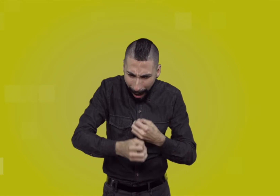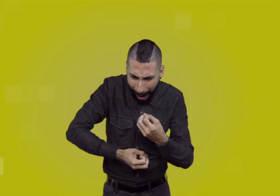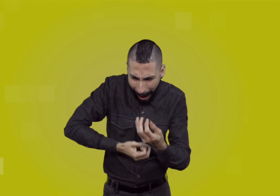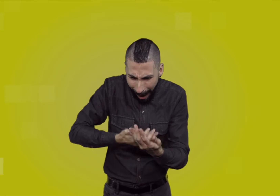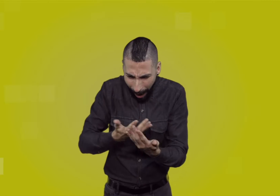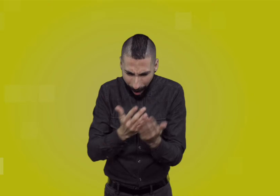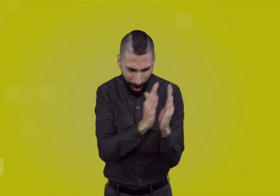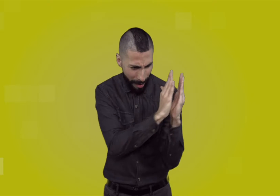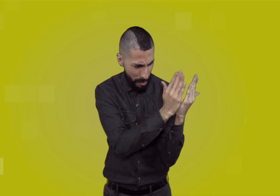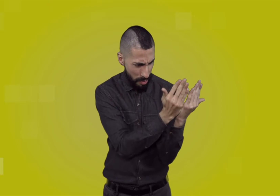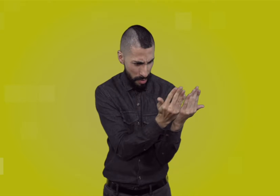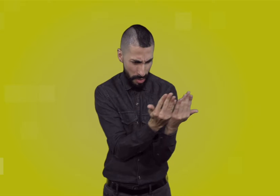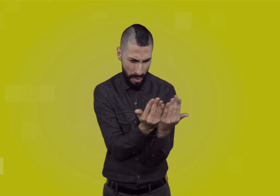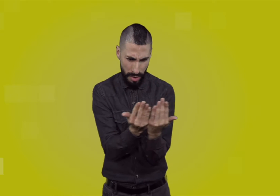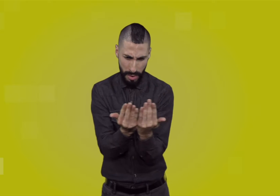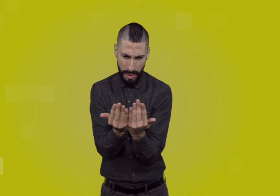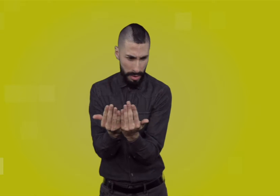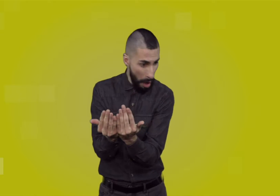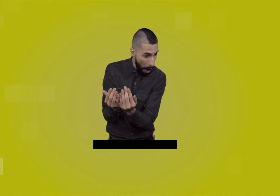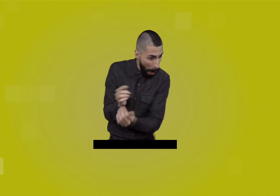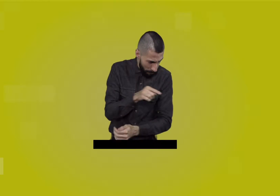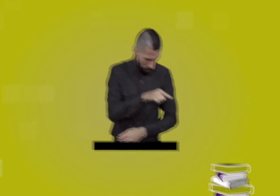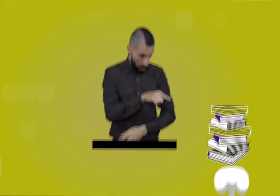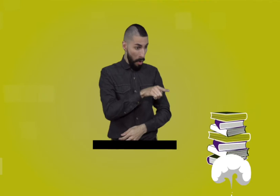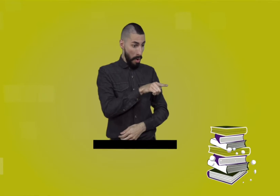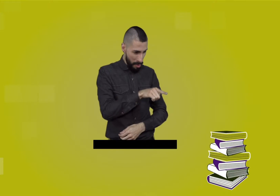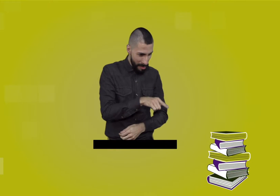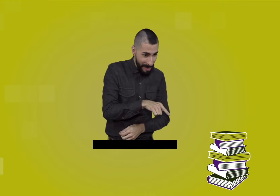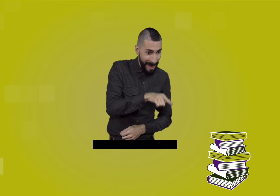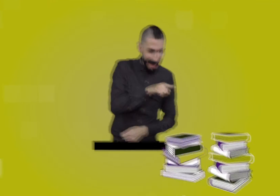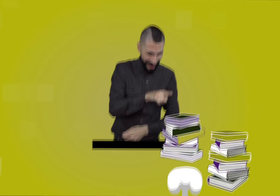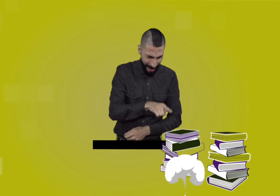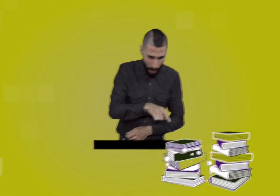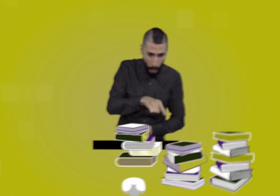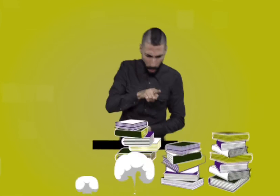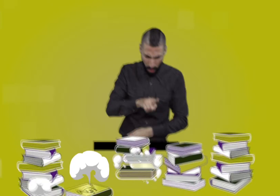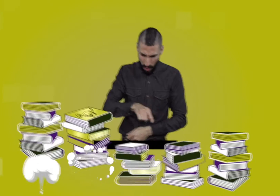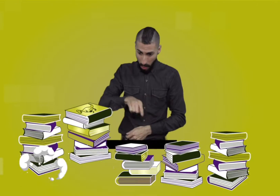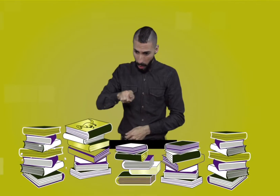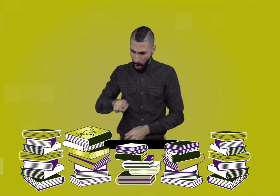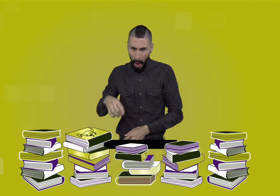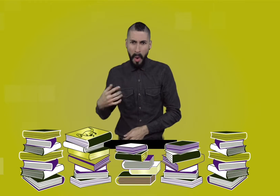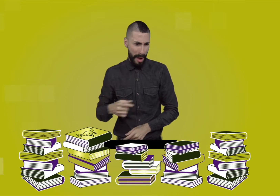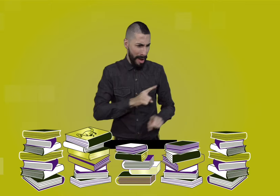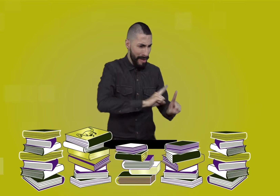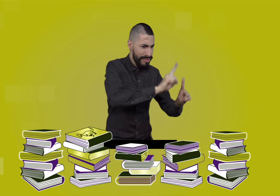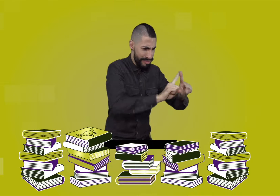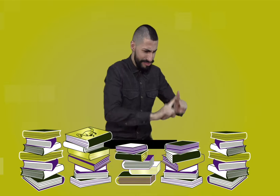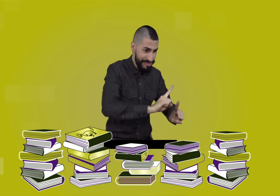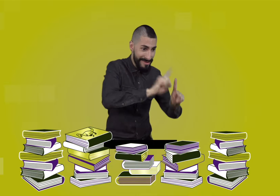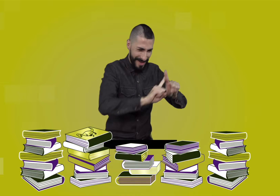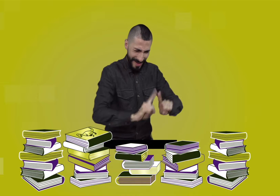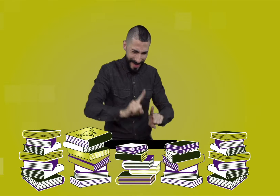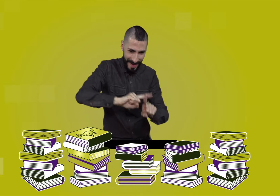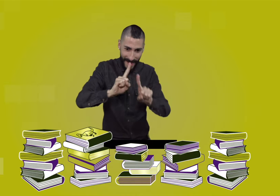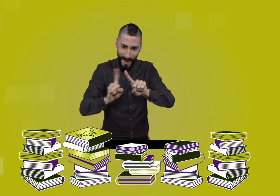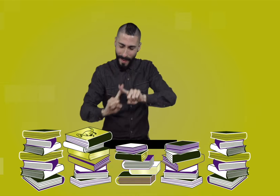mundos imaginarios. Todo ello está plasmado en diferentes formas de expresiones de la literatura. Pero ¡wow! Existen un sinfín